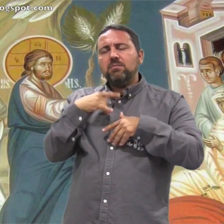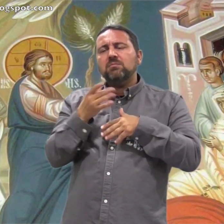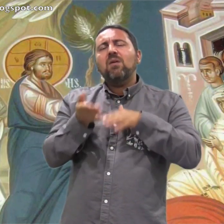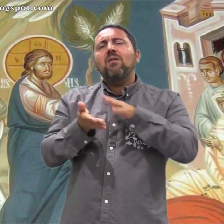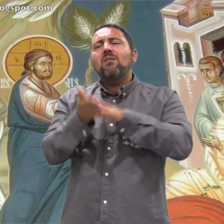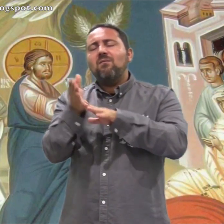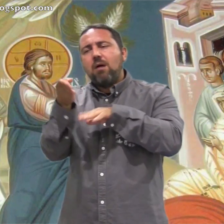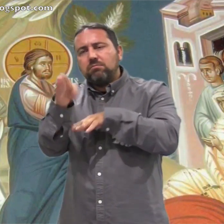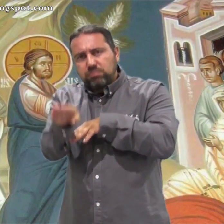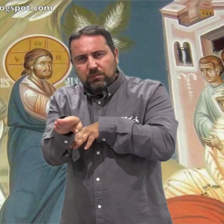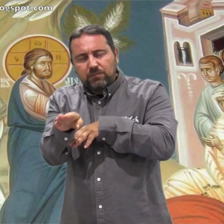de la ciudad la acompañaba.